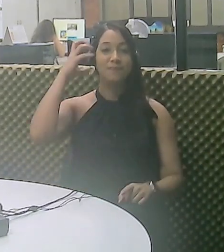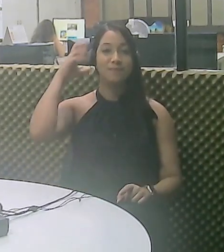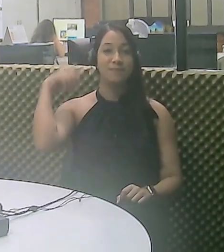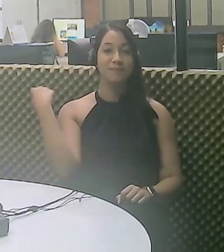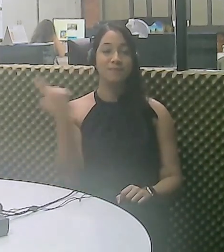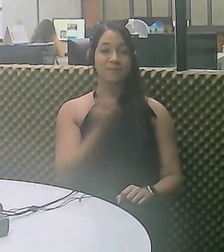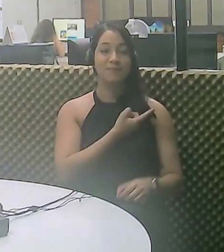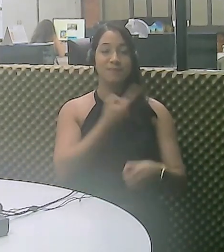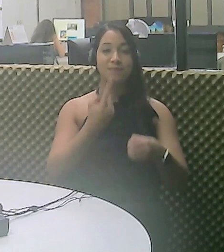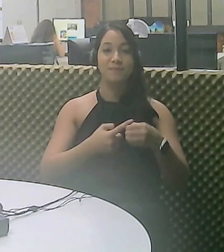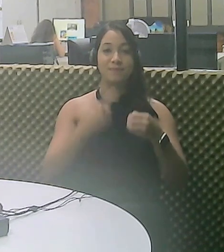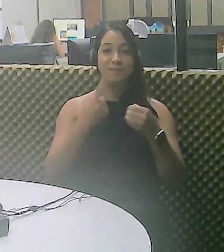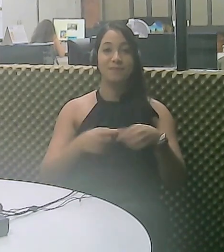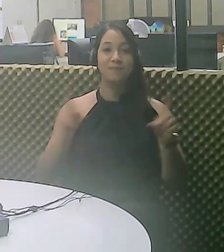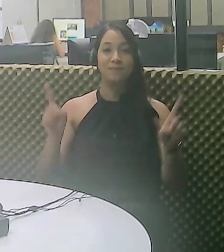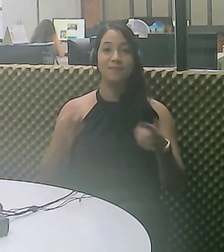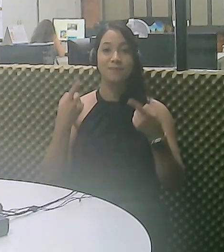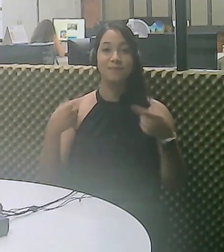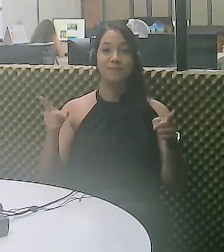Rádio Nossa Cidade.